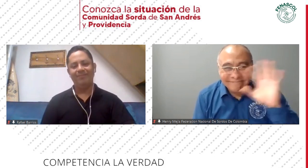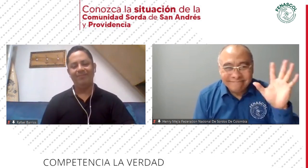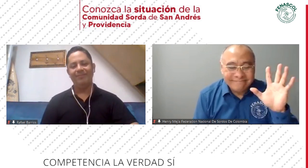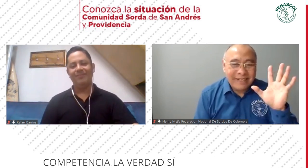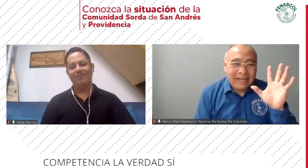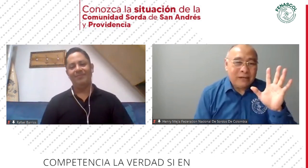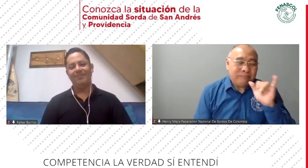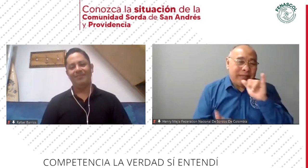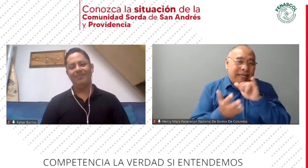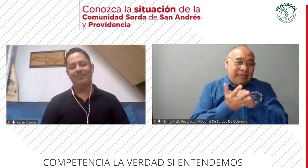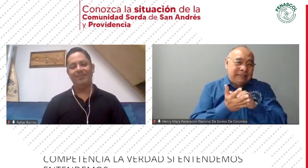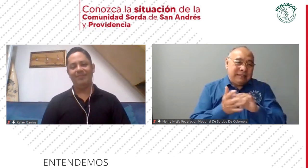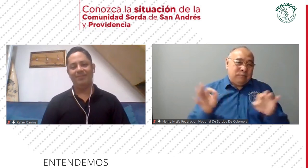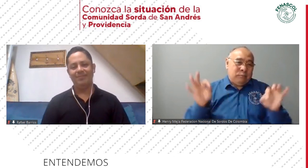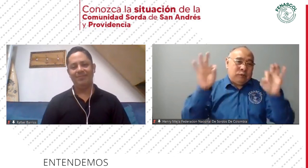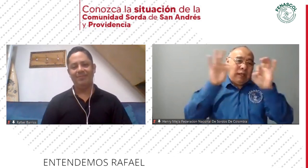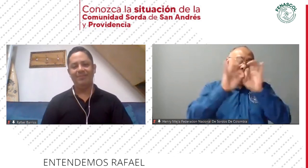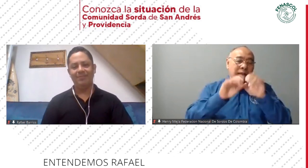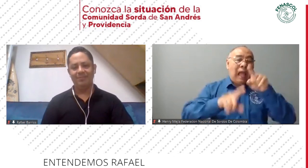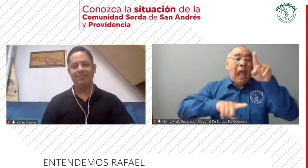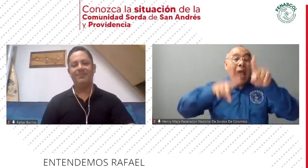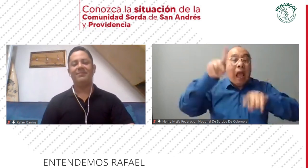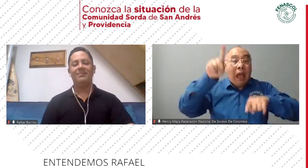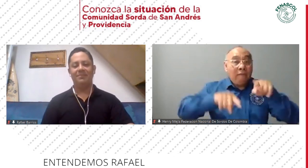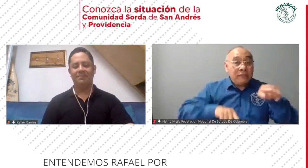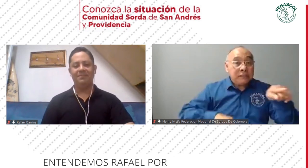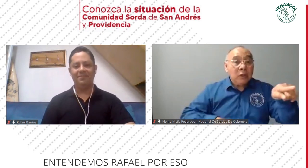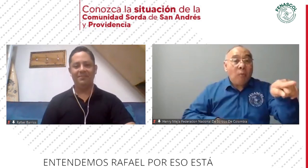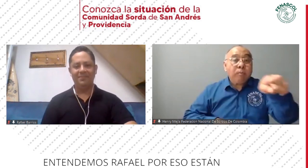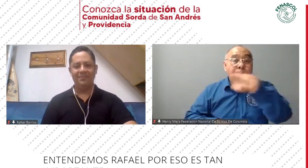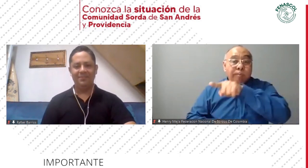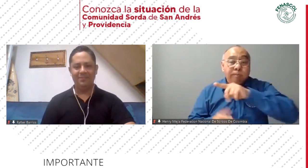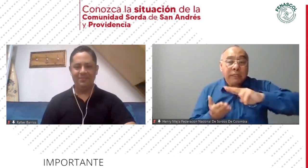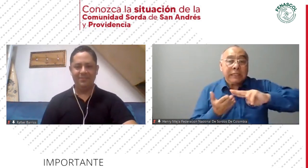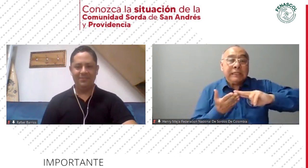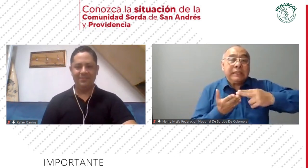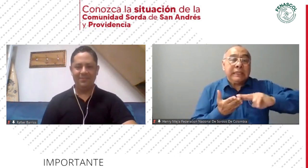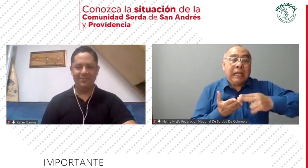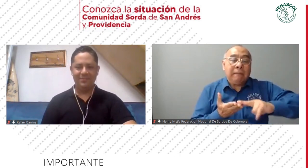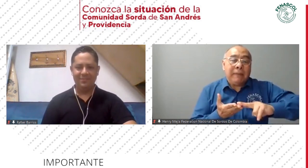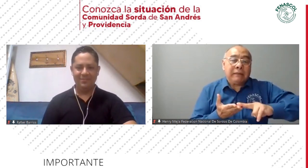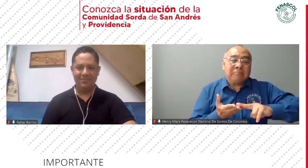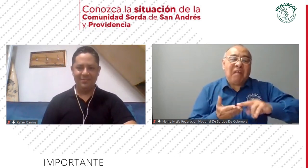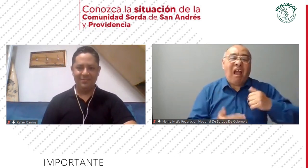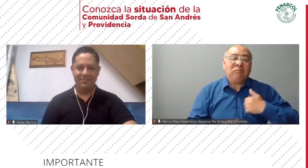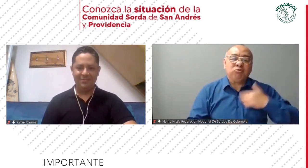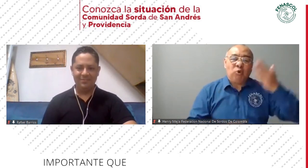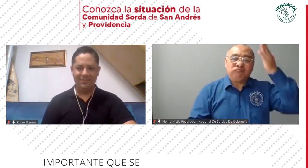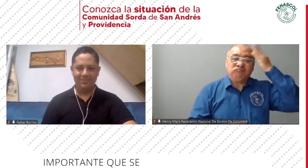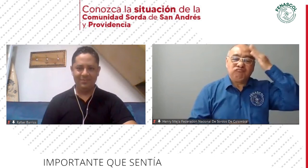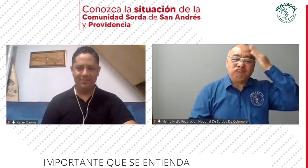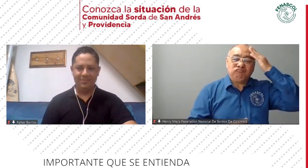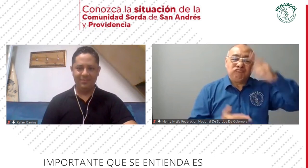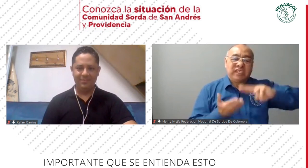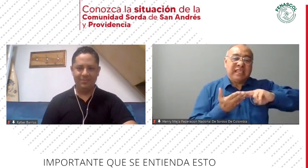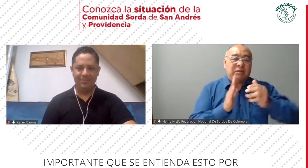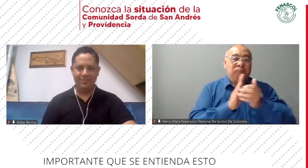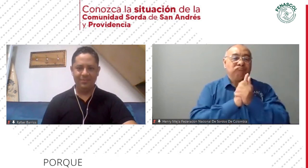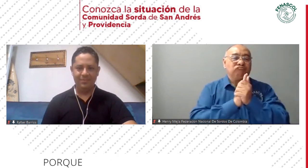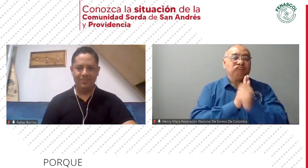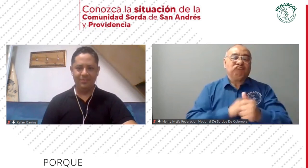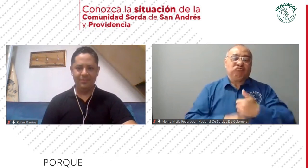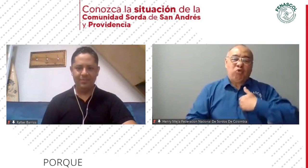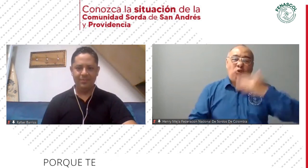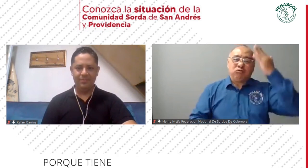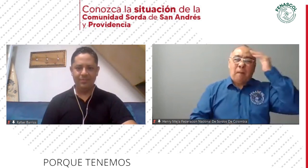si entendemos entendemos rafael por eso es tan importante que se entienda esto porque